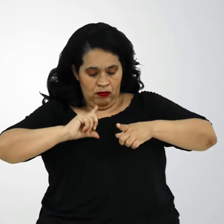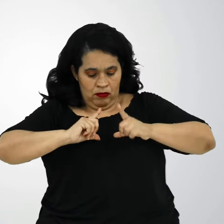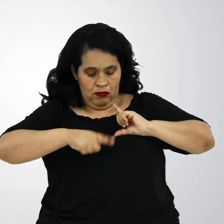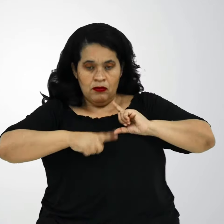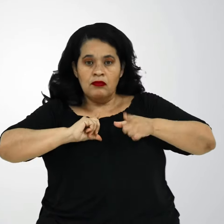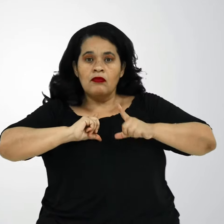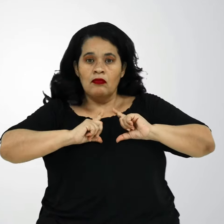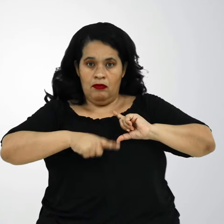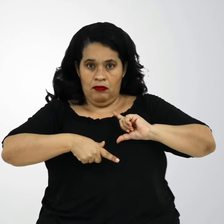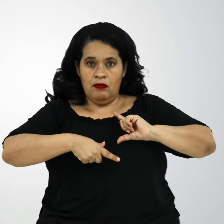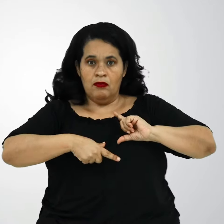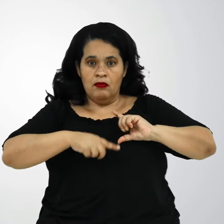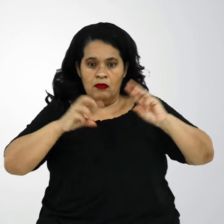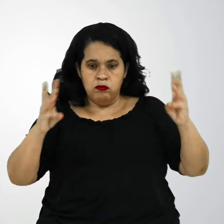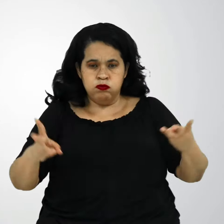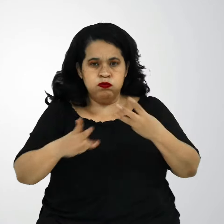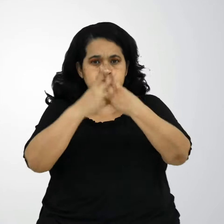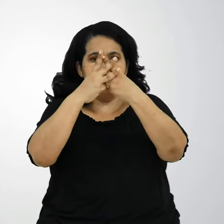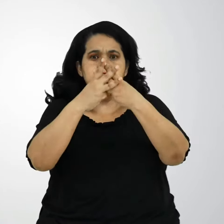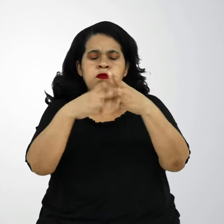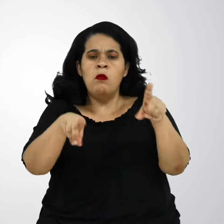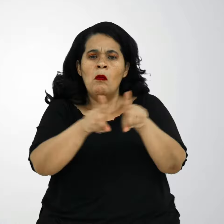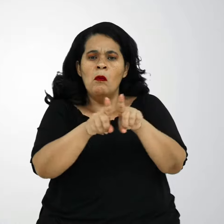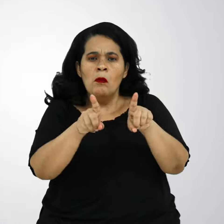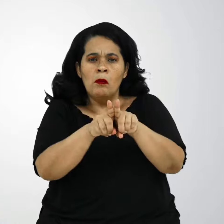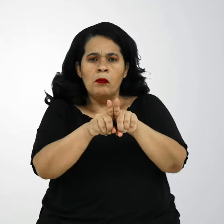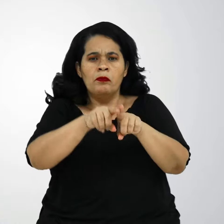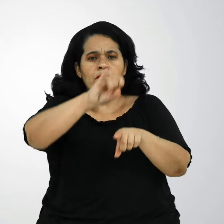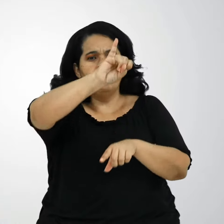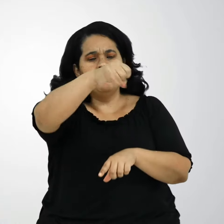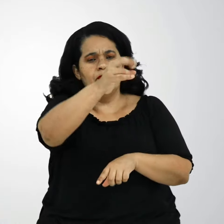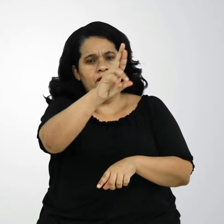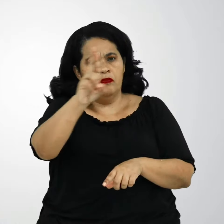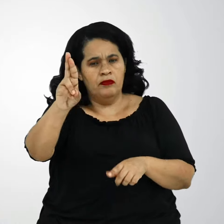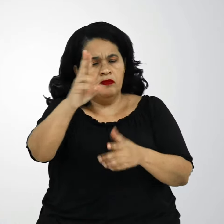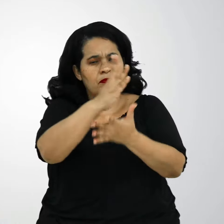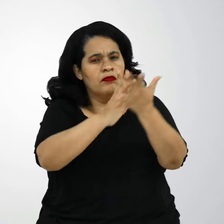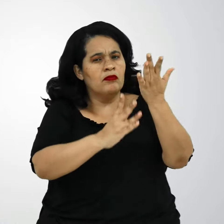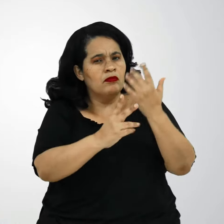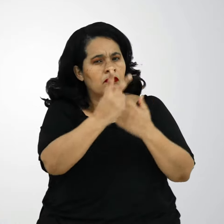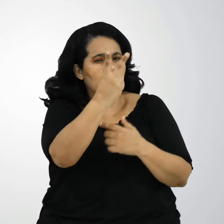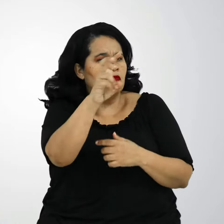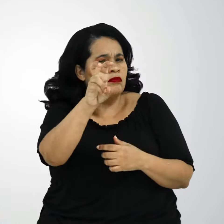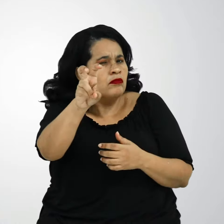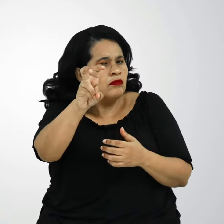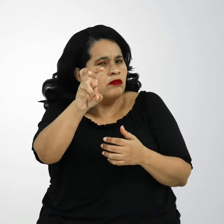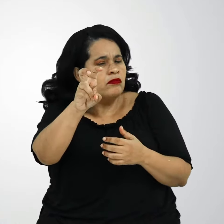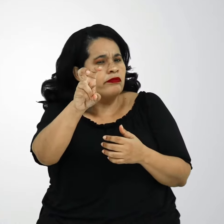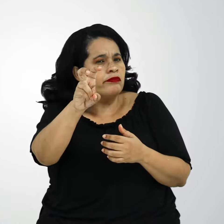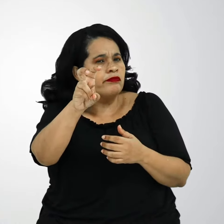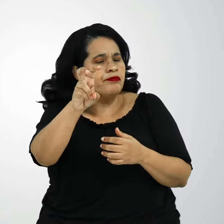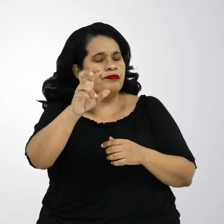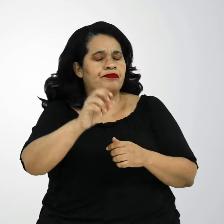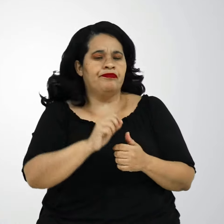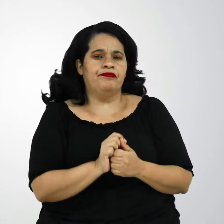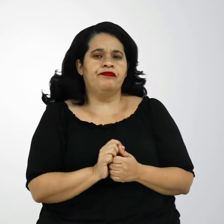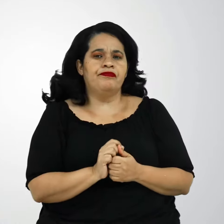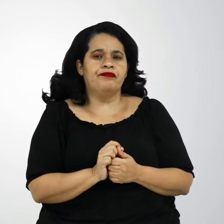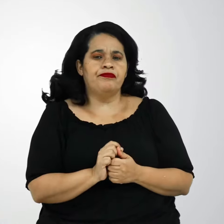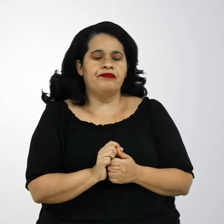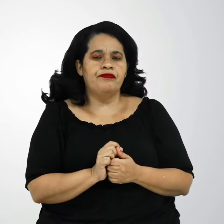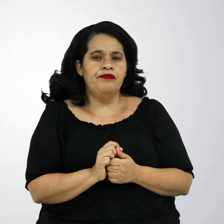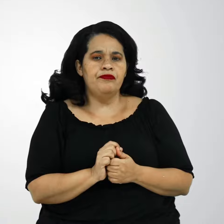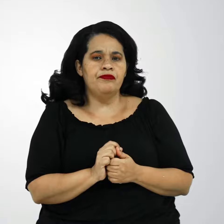ficaria na Babilônia. Isso está lá em Jeremias 25, capítulo 11, né? E que